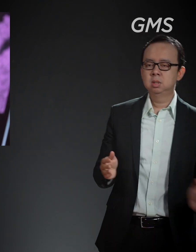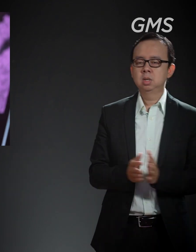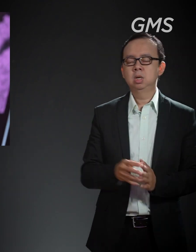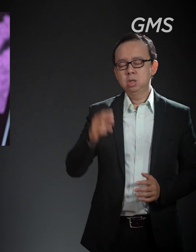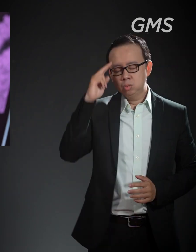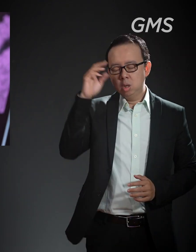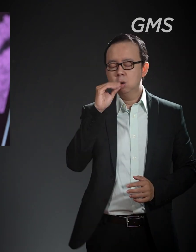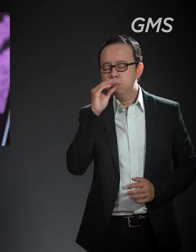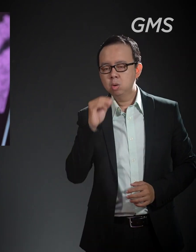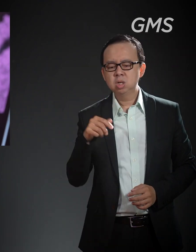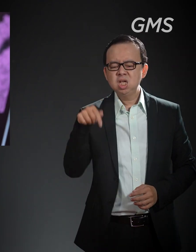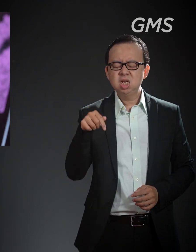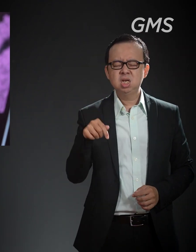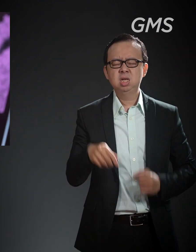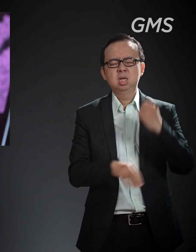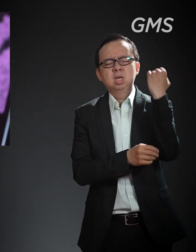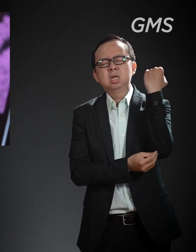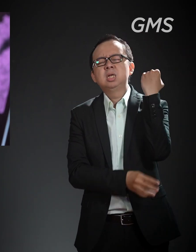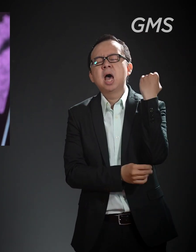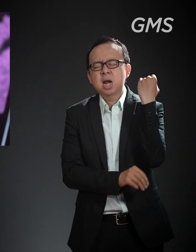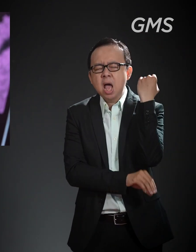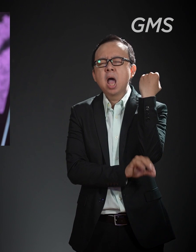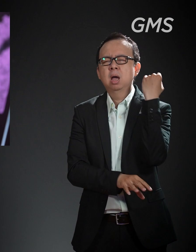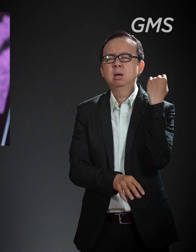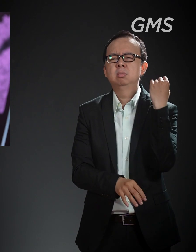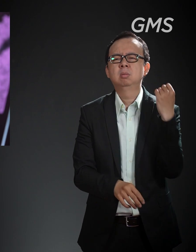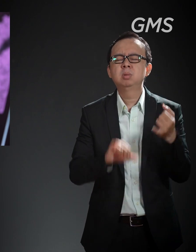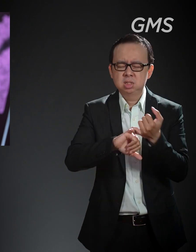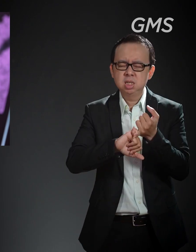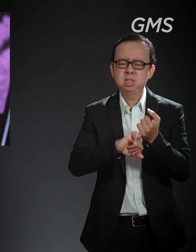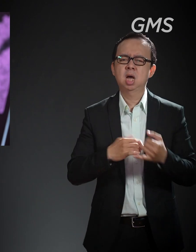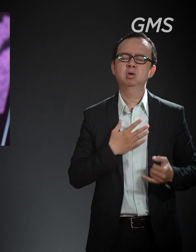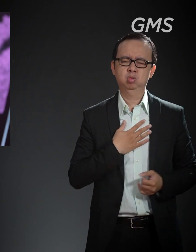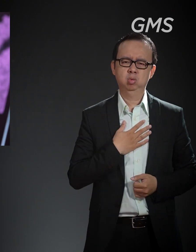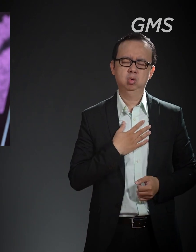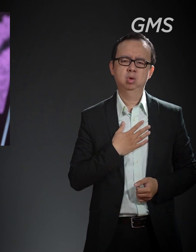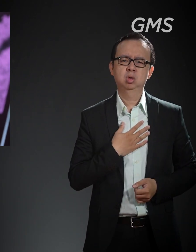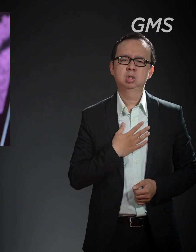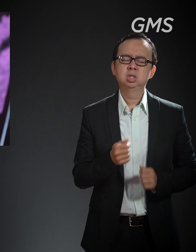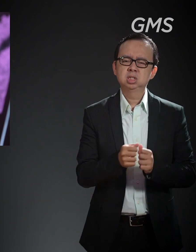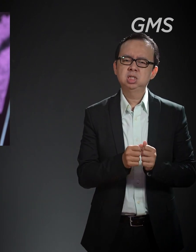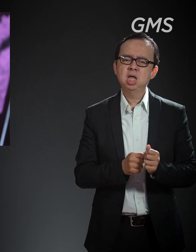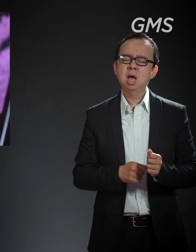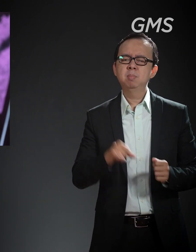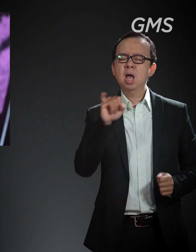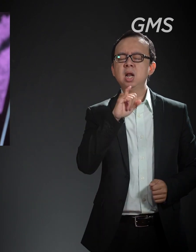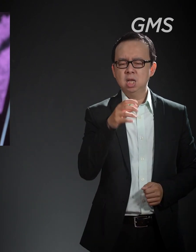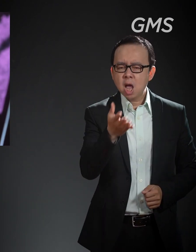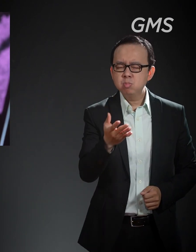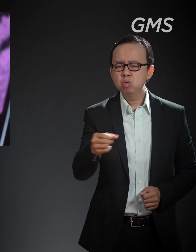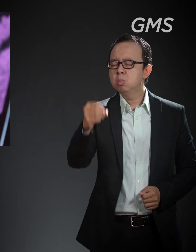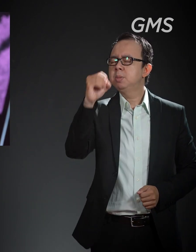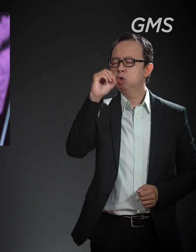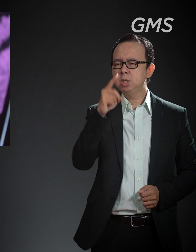darah perjanjianku yang kucurahkan untukmu. Setiap kali engkau meminumnya, perbuatlah ini untuk mengingat